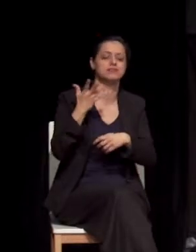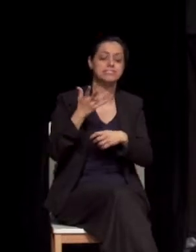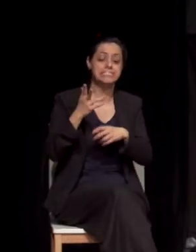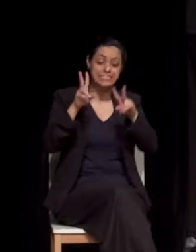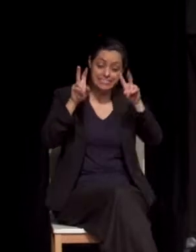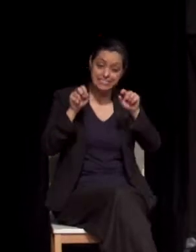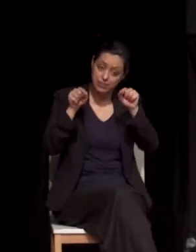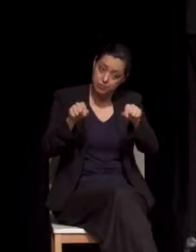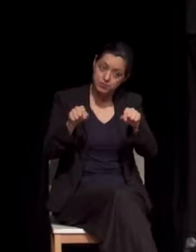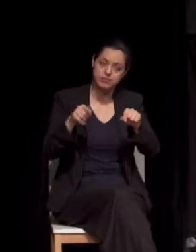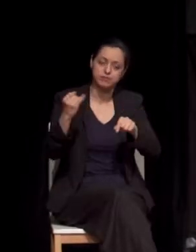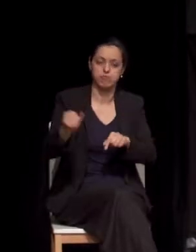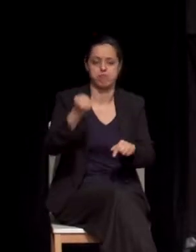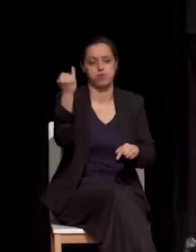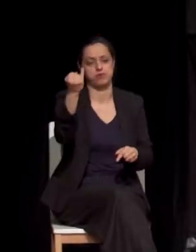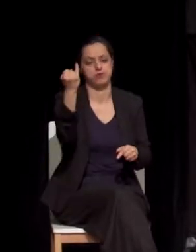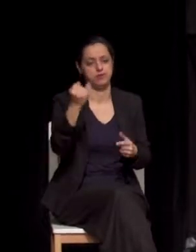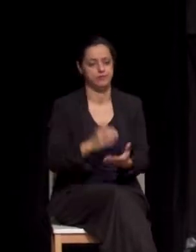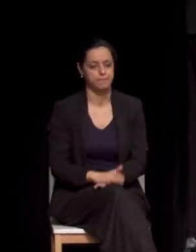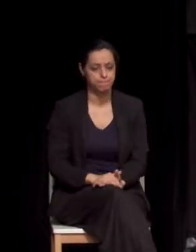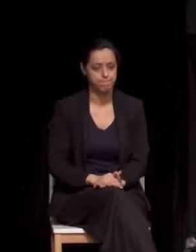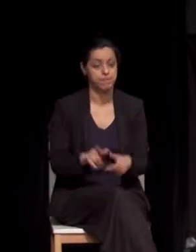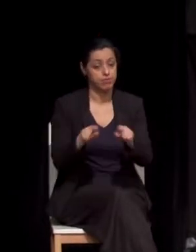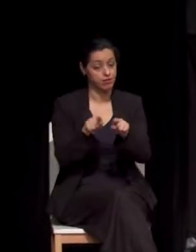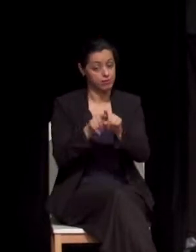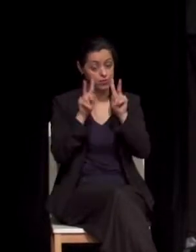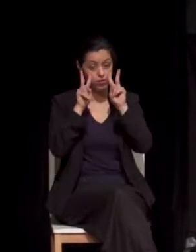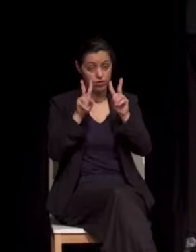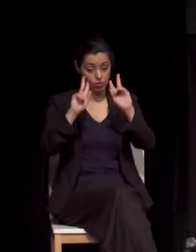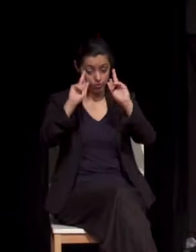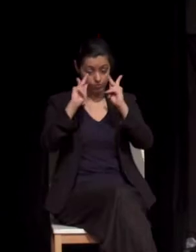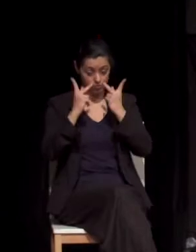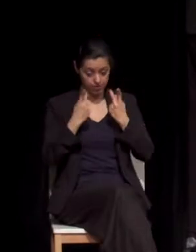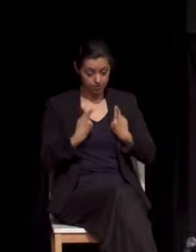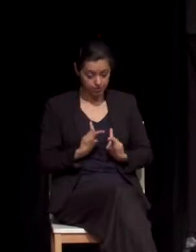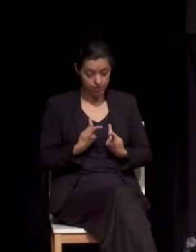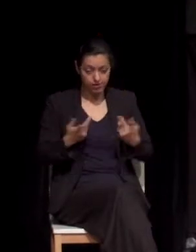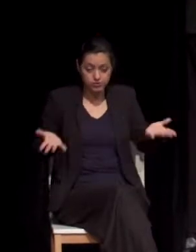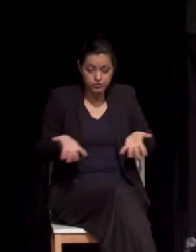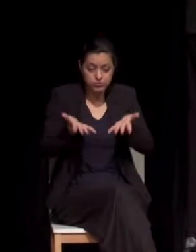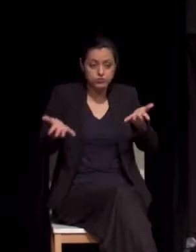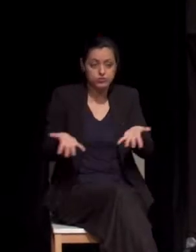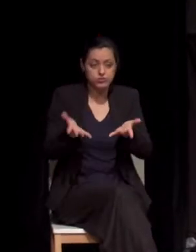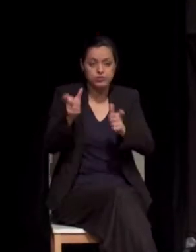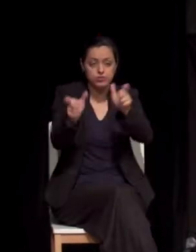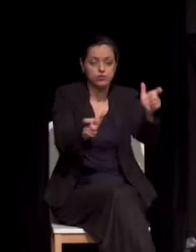competência e humanidade nas salas de aula.